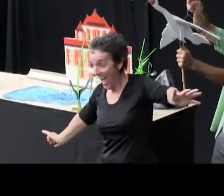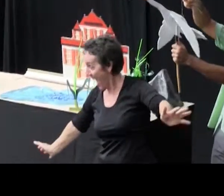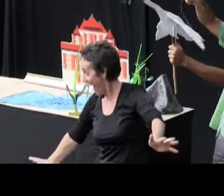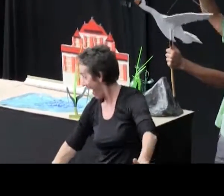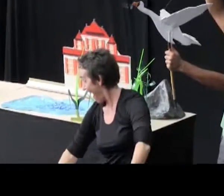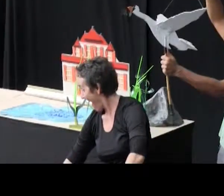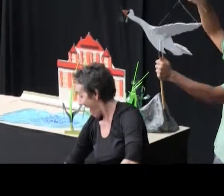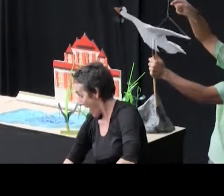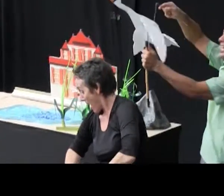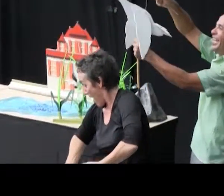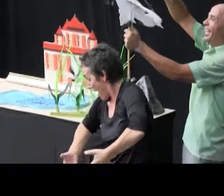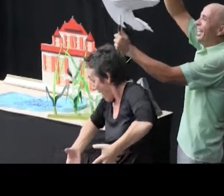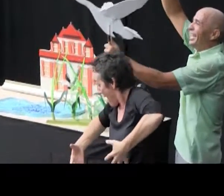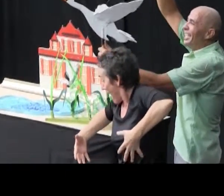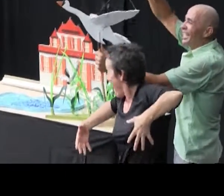lui la respecte.